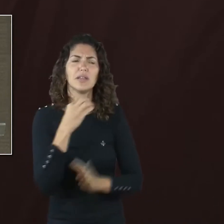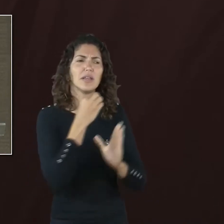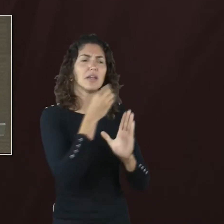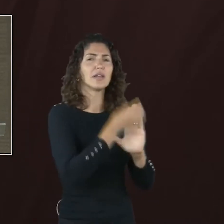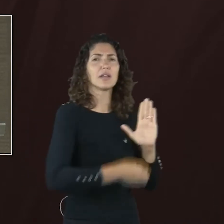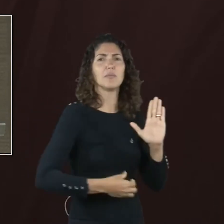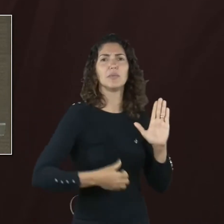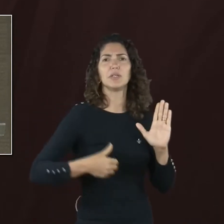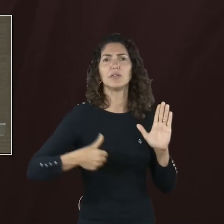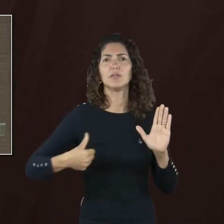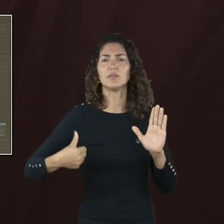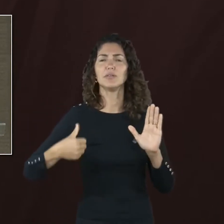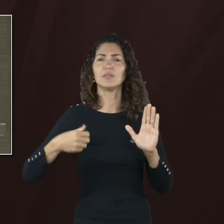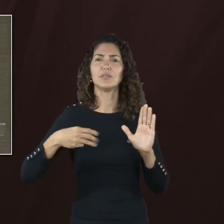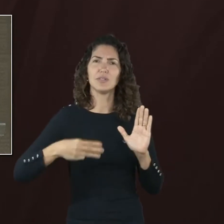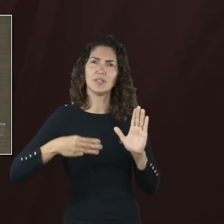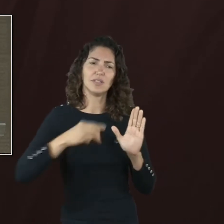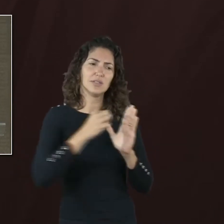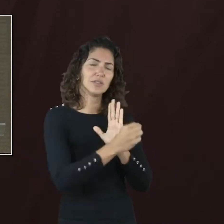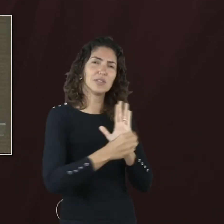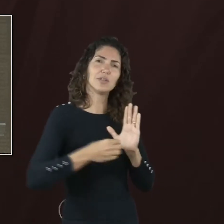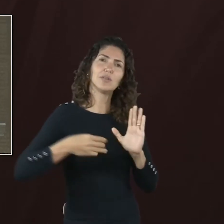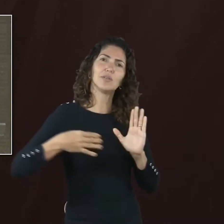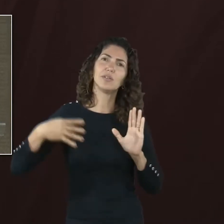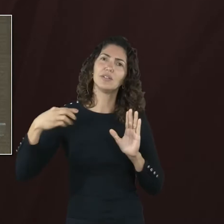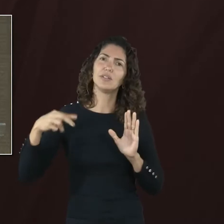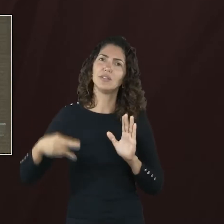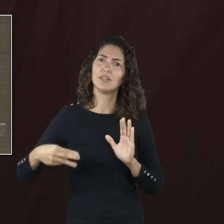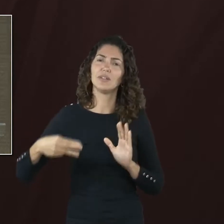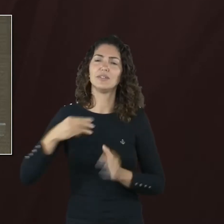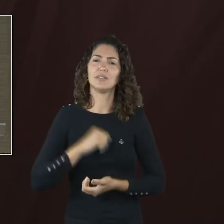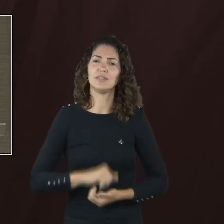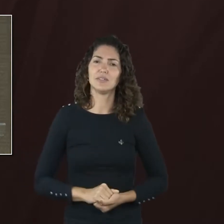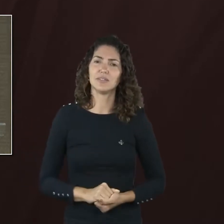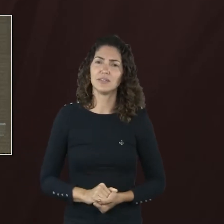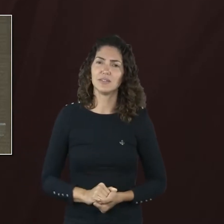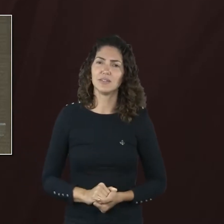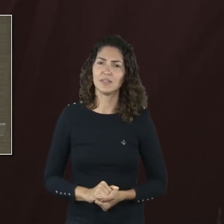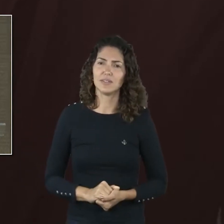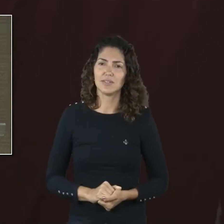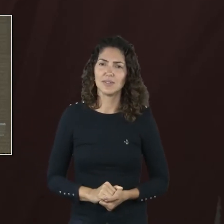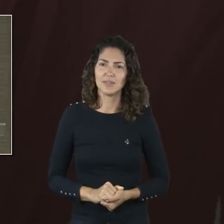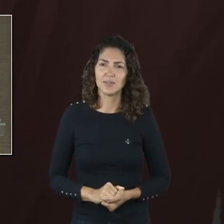para o versículo 43, para a gente ganhar um pouco de tempo.